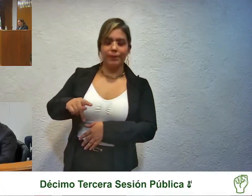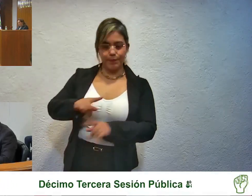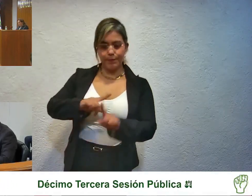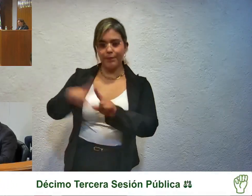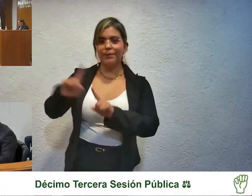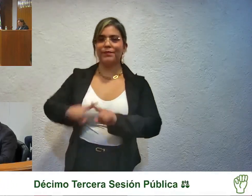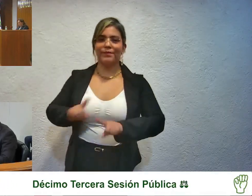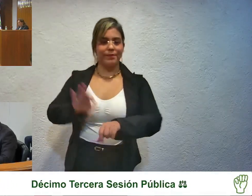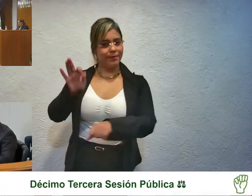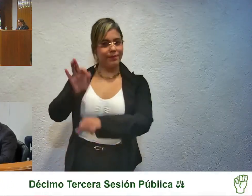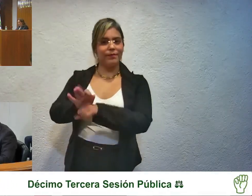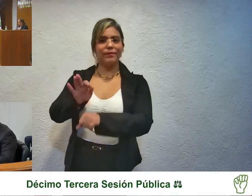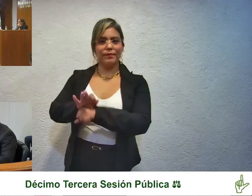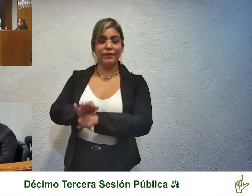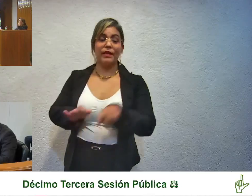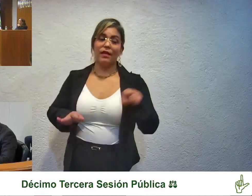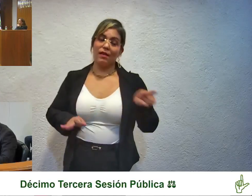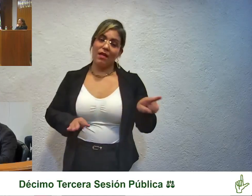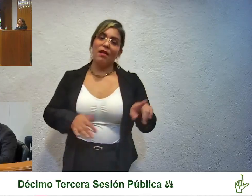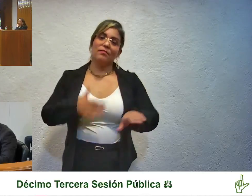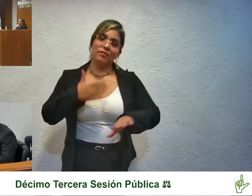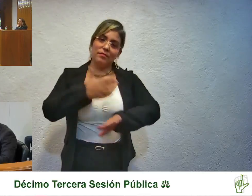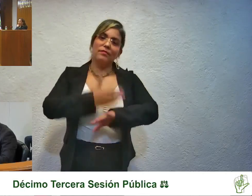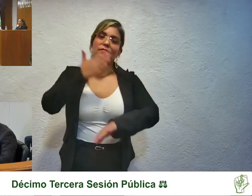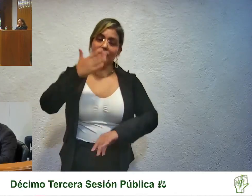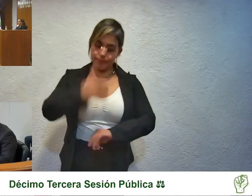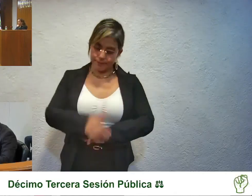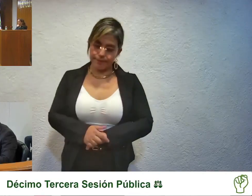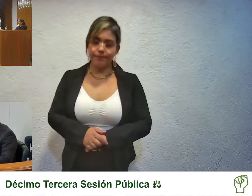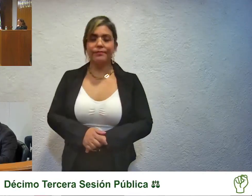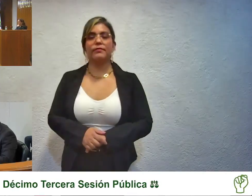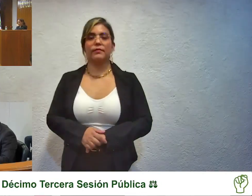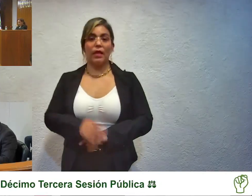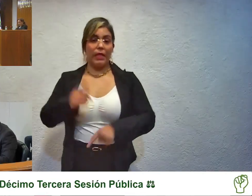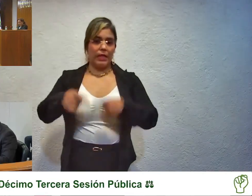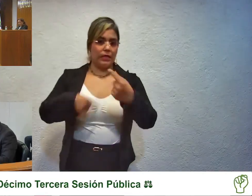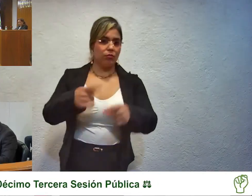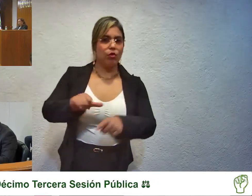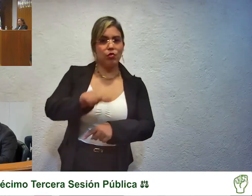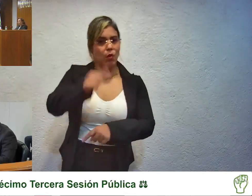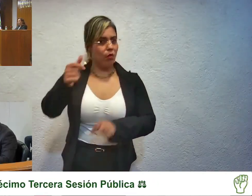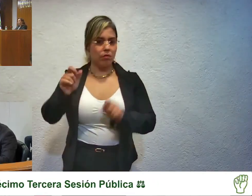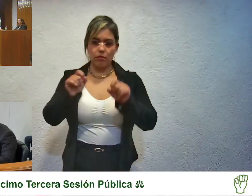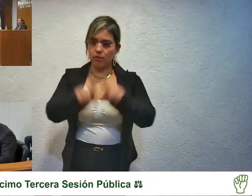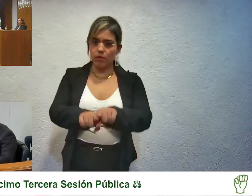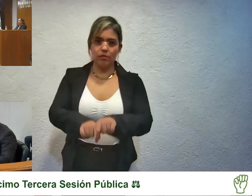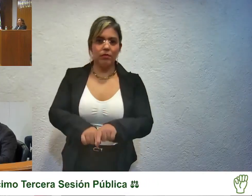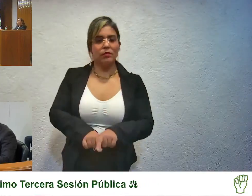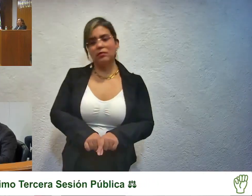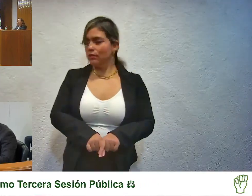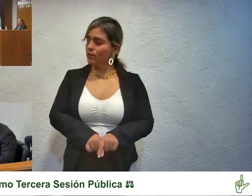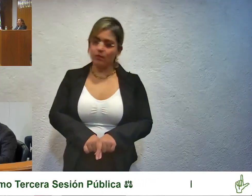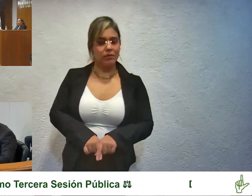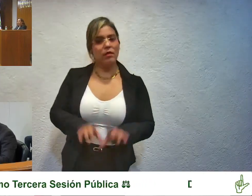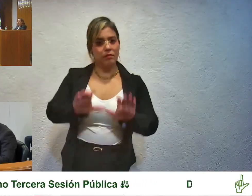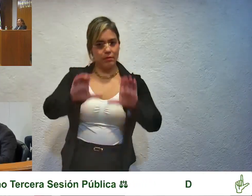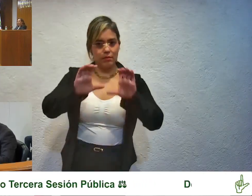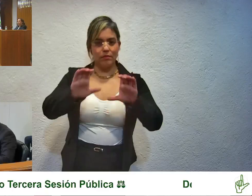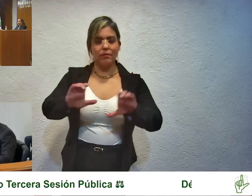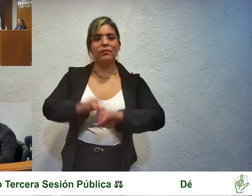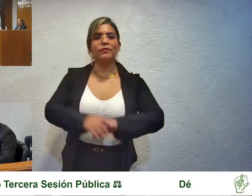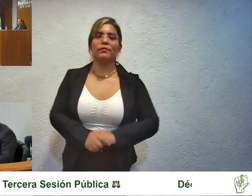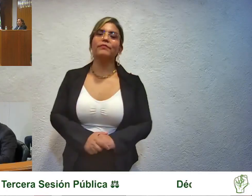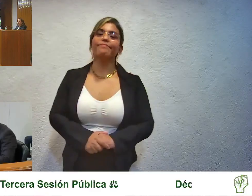de la conducta ilícita y prevenir que hechos similares vuelvan a ocurrir. En ese sentido, se propone imponer